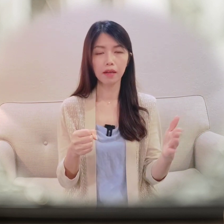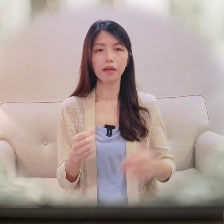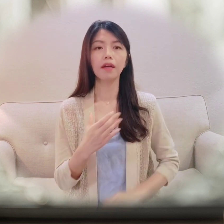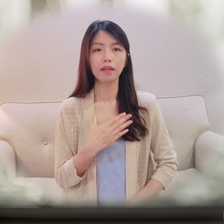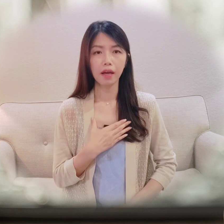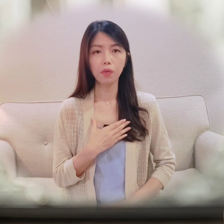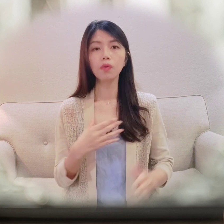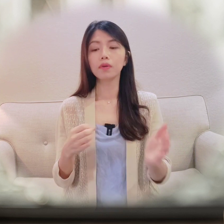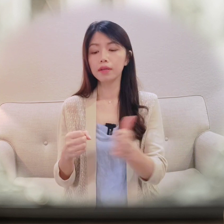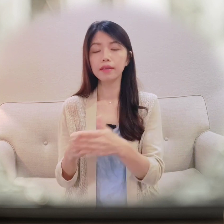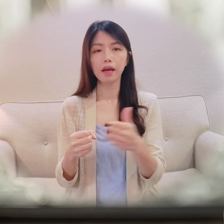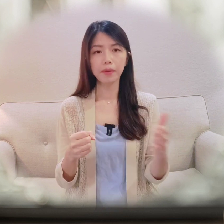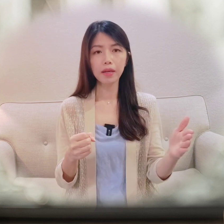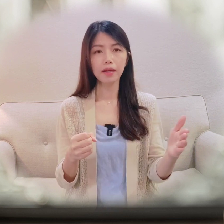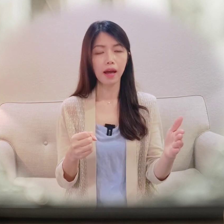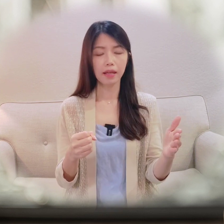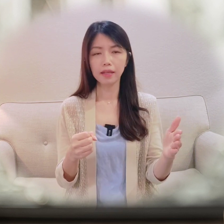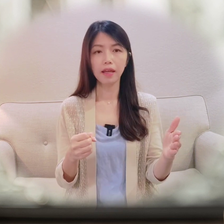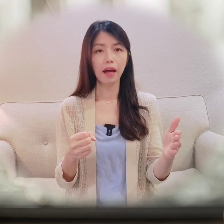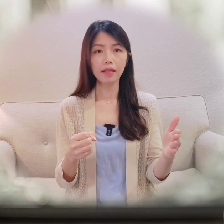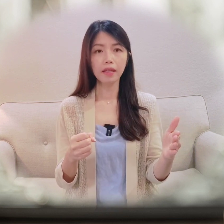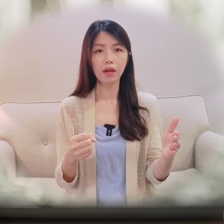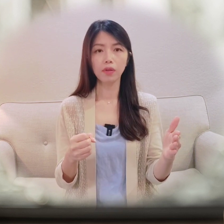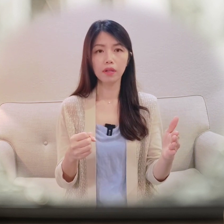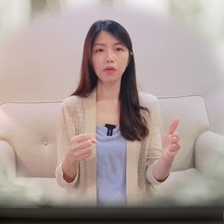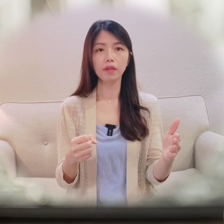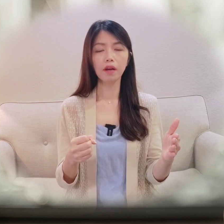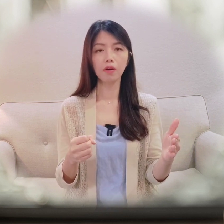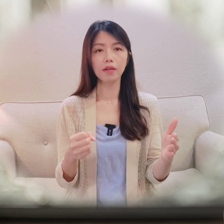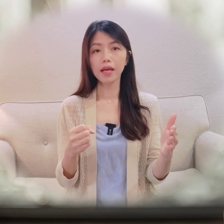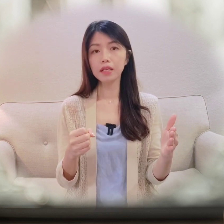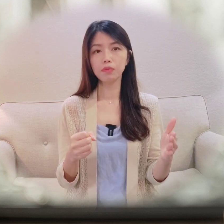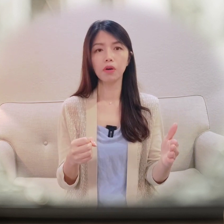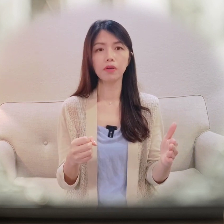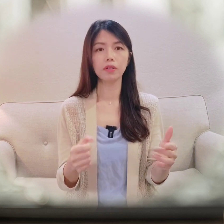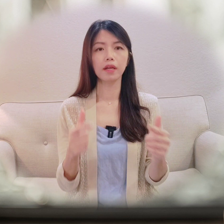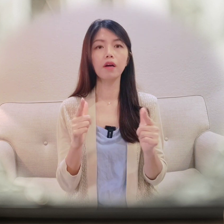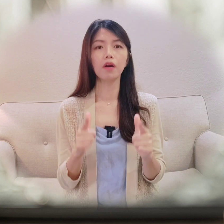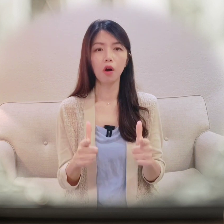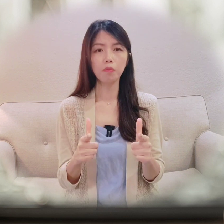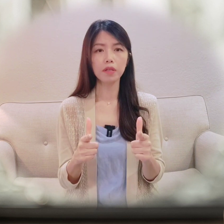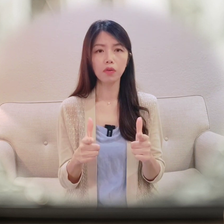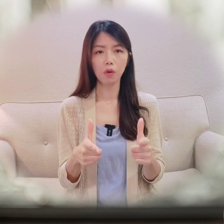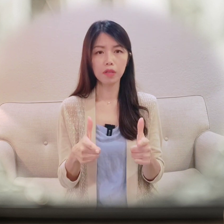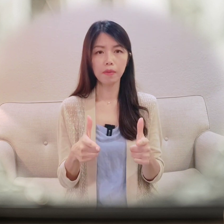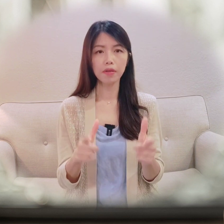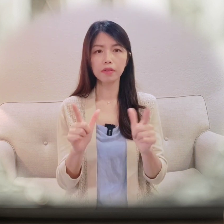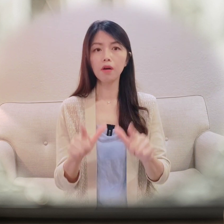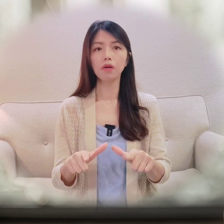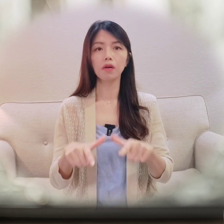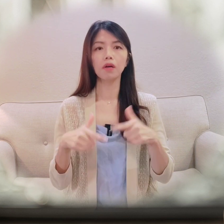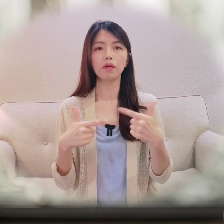뜻입니다. 나로 인함이 아닌, 아니다라고 한 뜻의 소원은요, 사실을 부정하는 거잖아요. 엄지하고